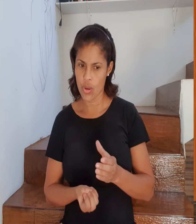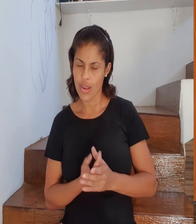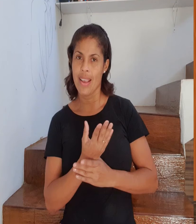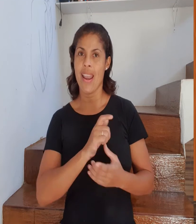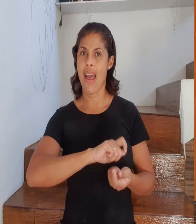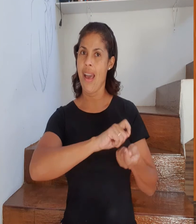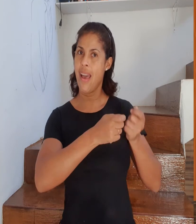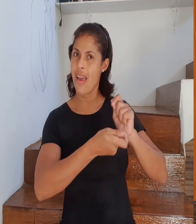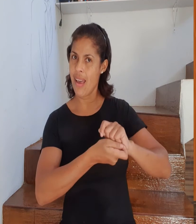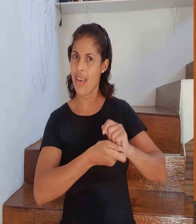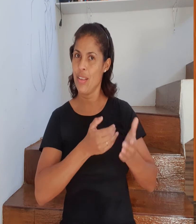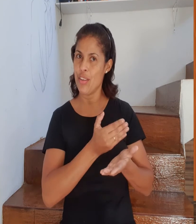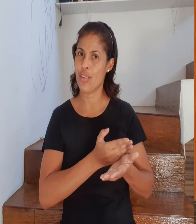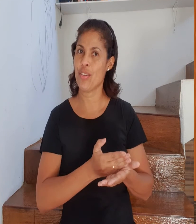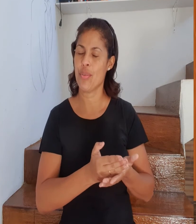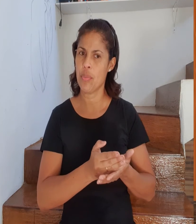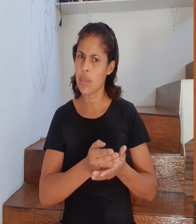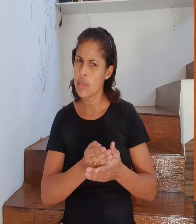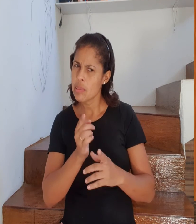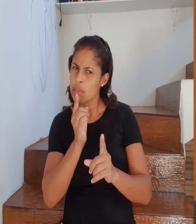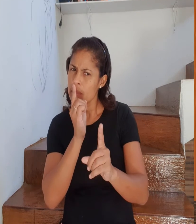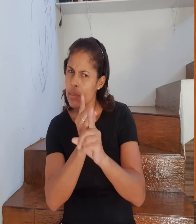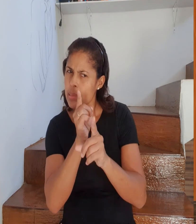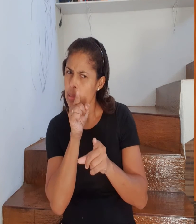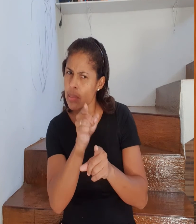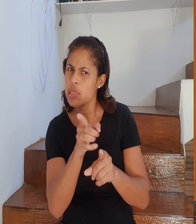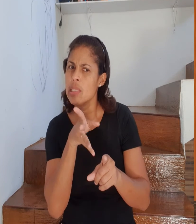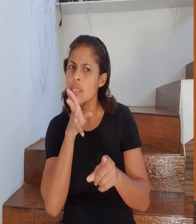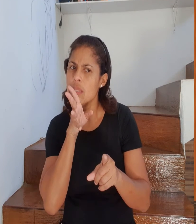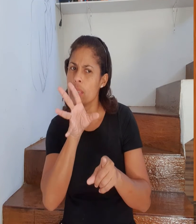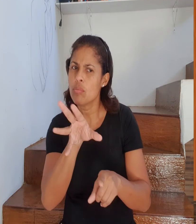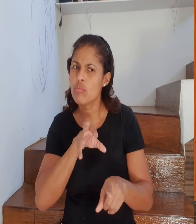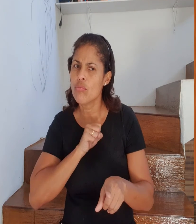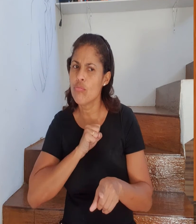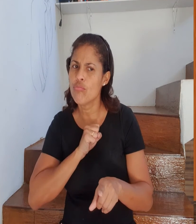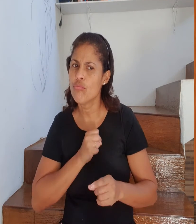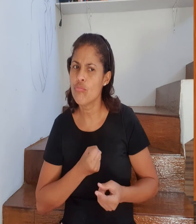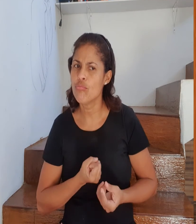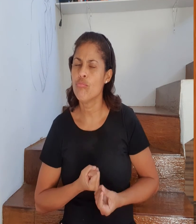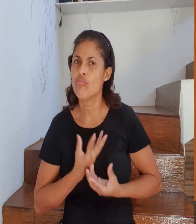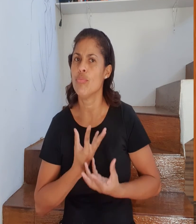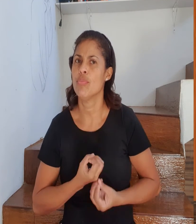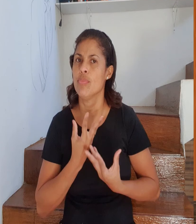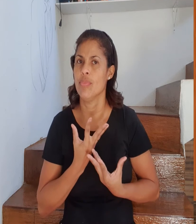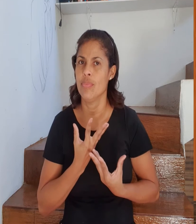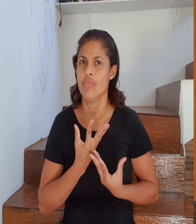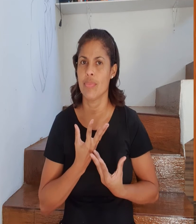a imunidade adaptativa, que se inicia com o reconhecimento do antígeno pelo sistema